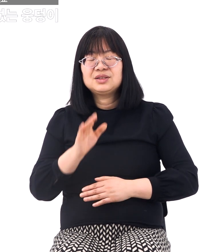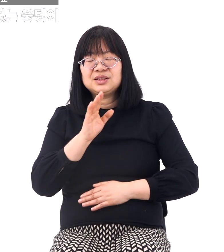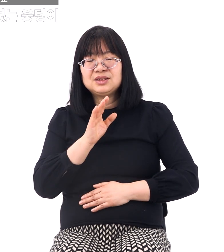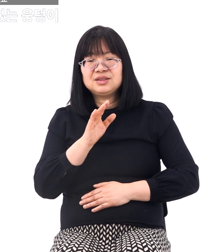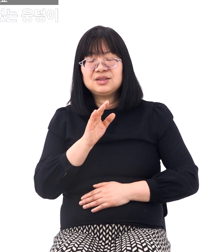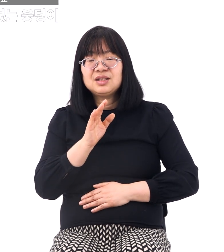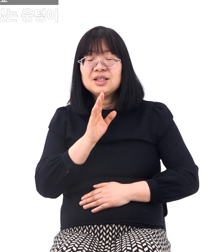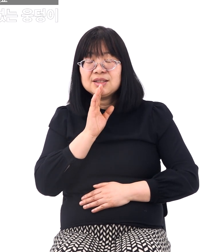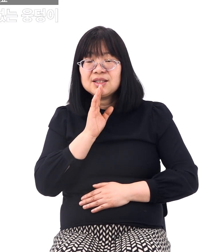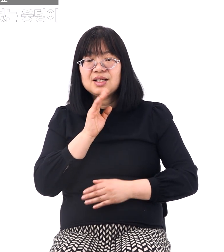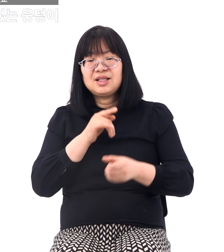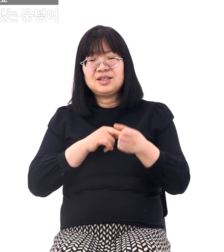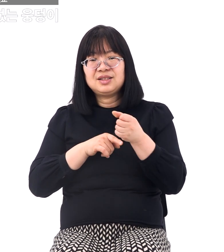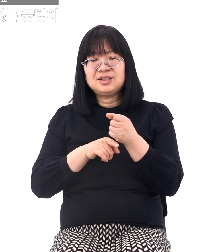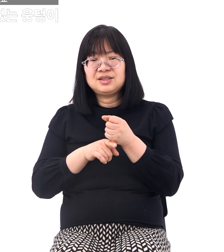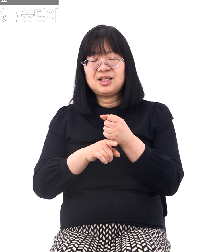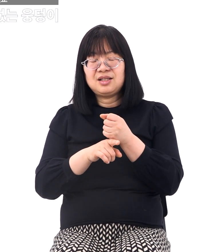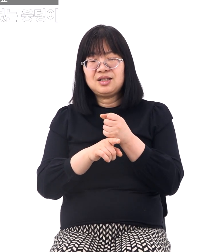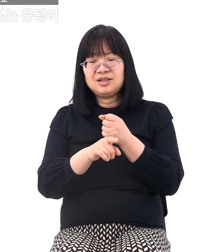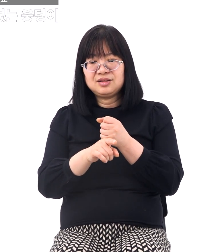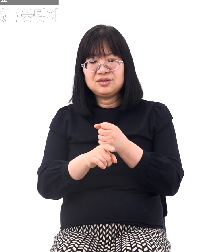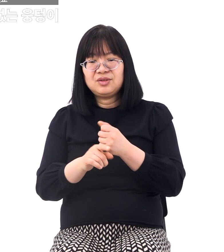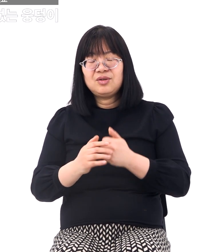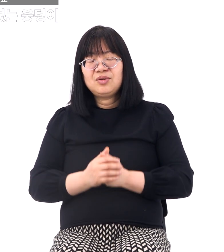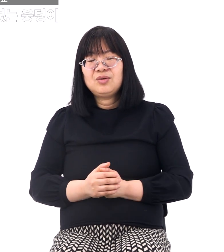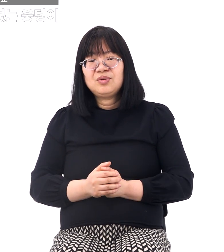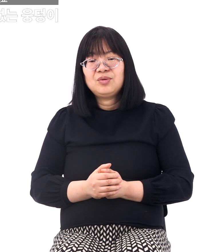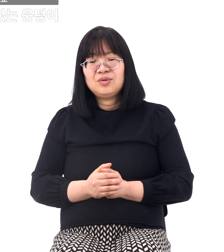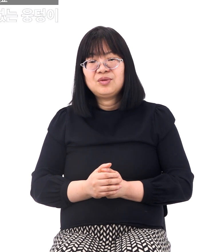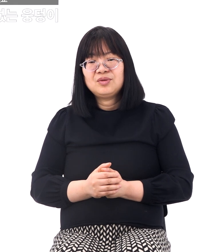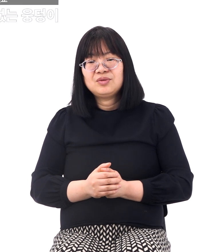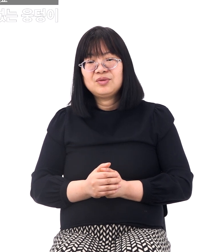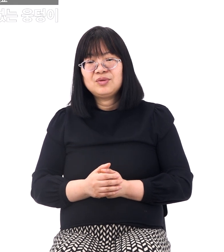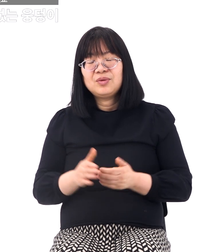참 진리의 길